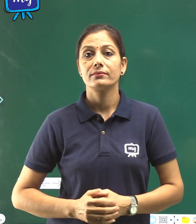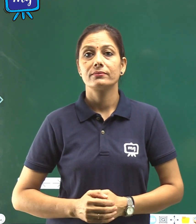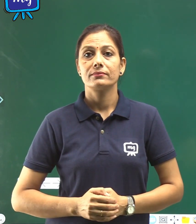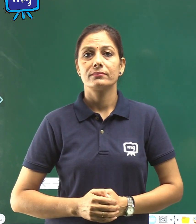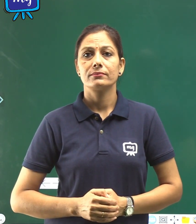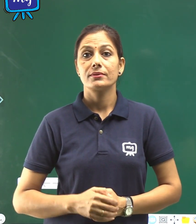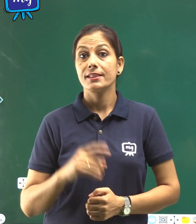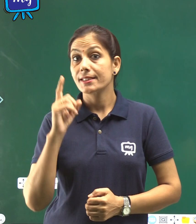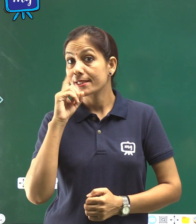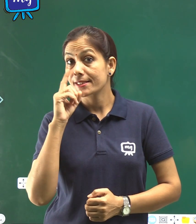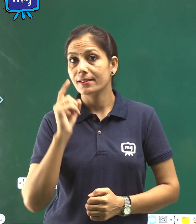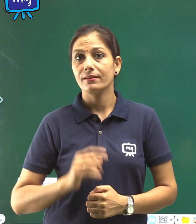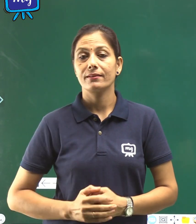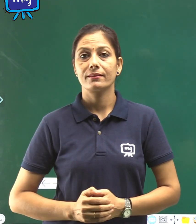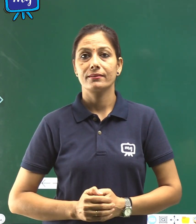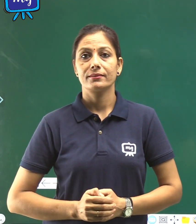स्त्री